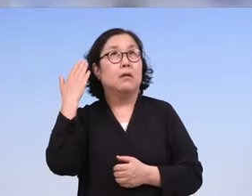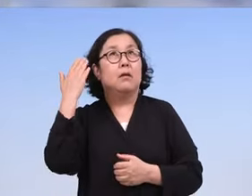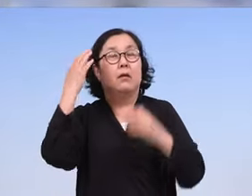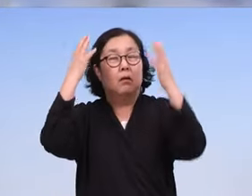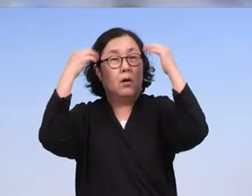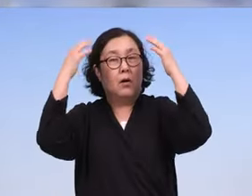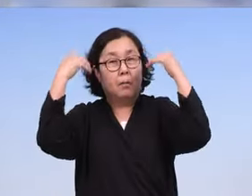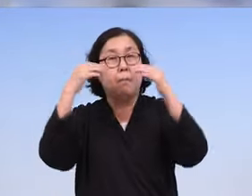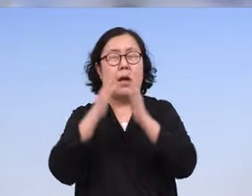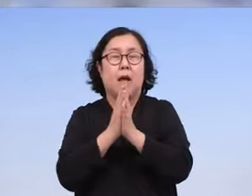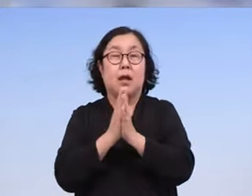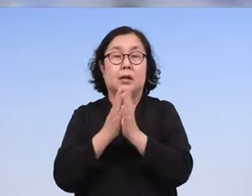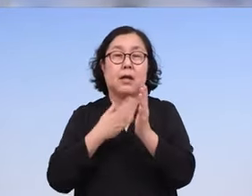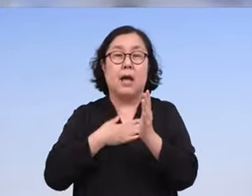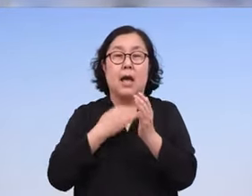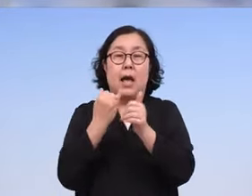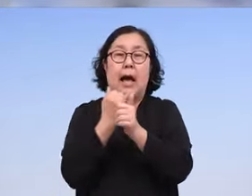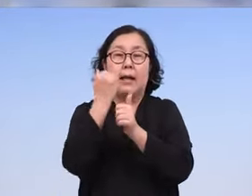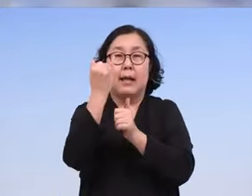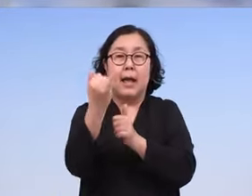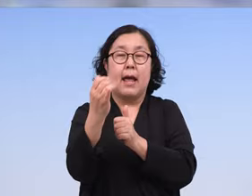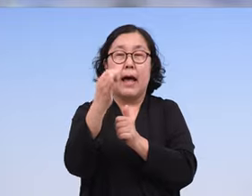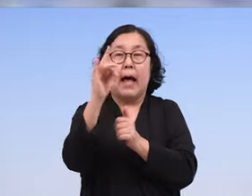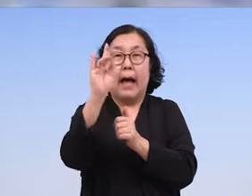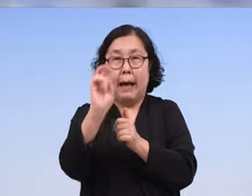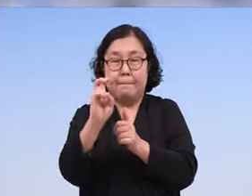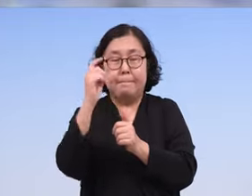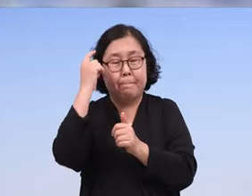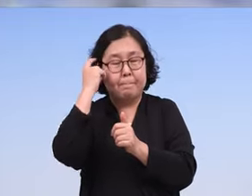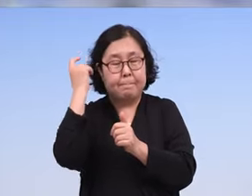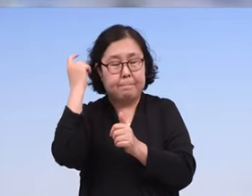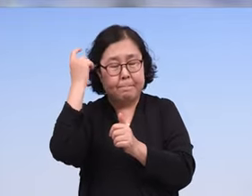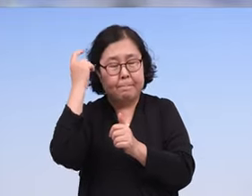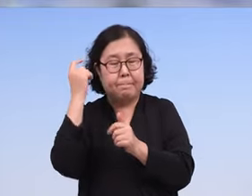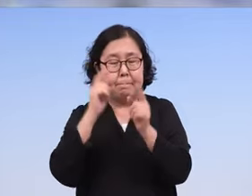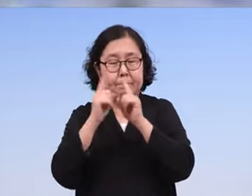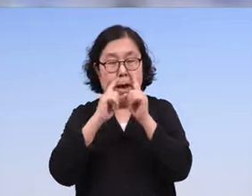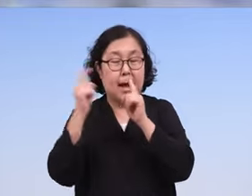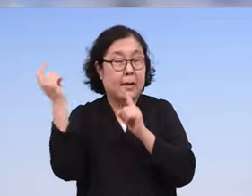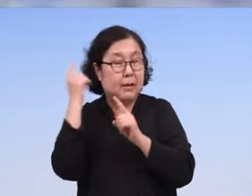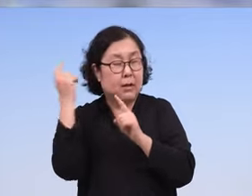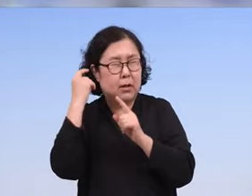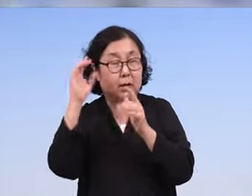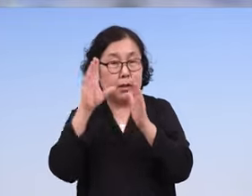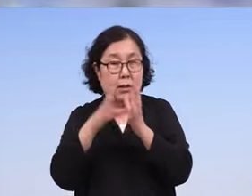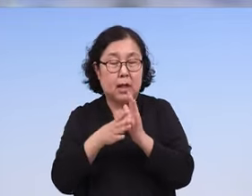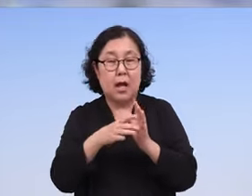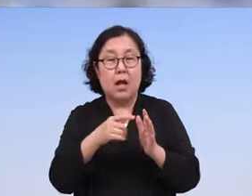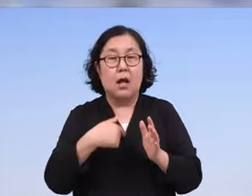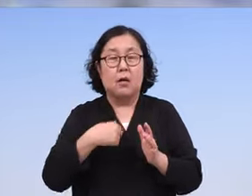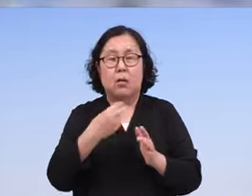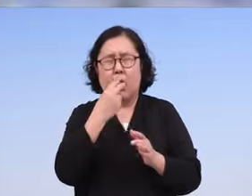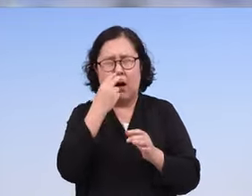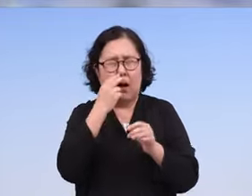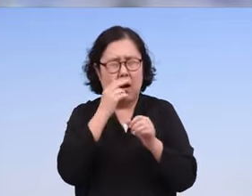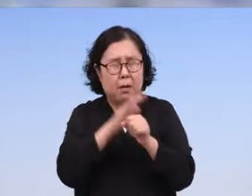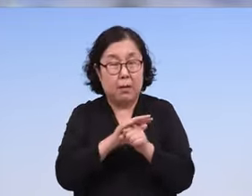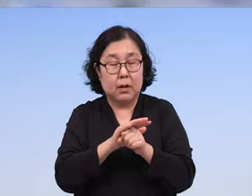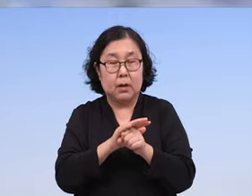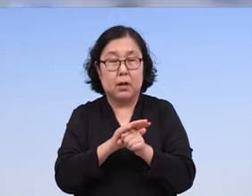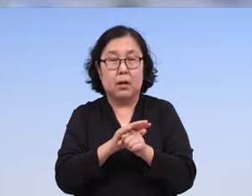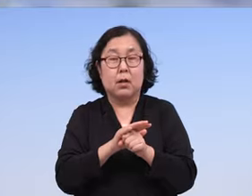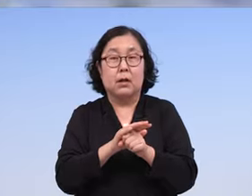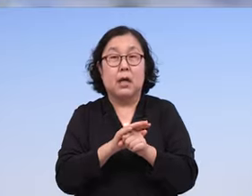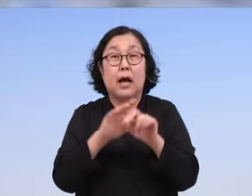지난 여름에 제 아내의 그 발병 소식이 딱 들려졌을 때 제 마음속에서 막 너무나 이게 막 청천벽력 같고